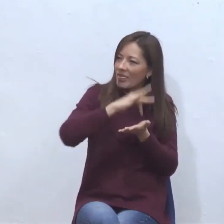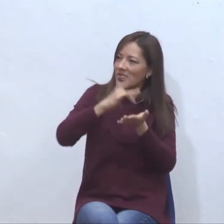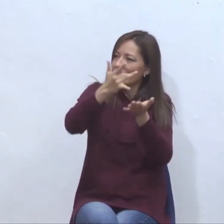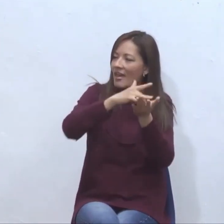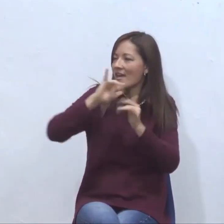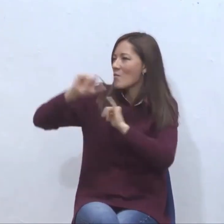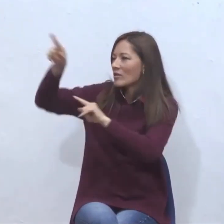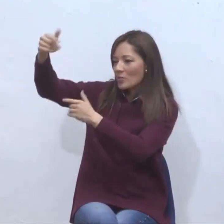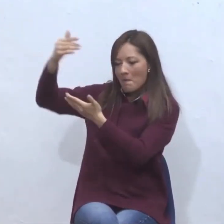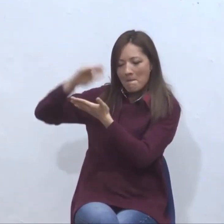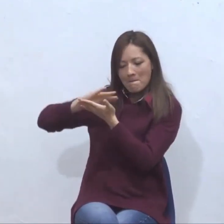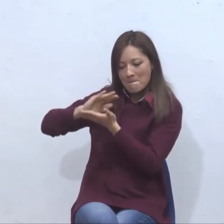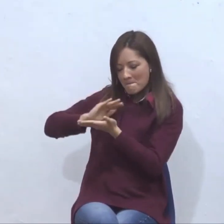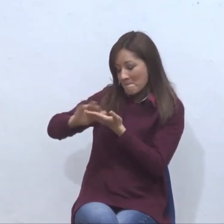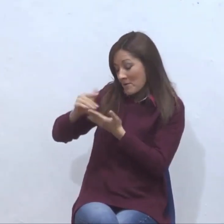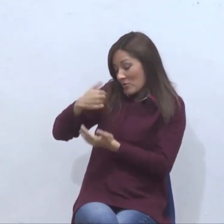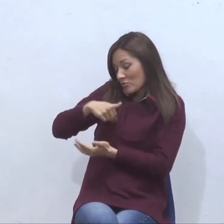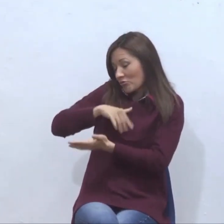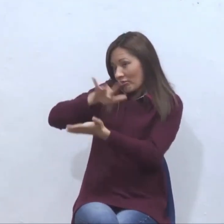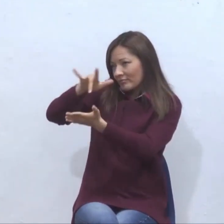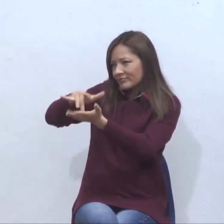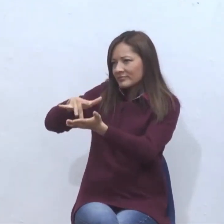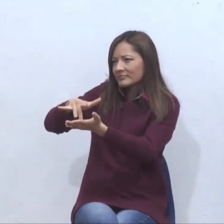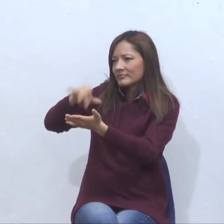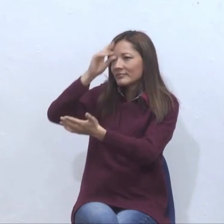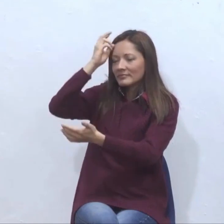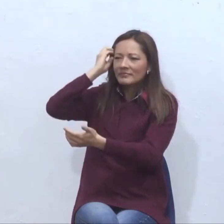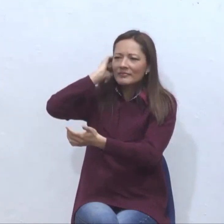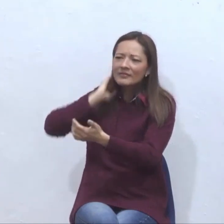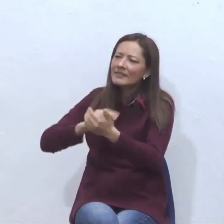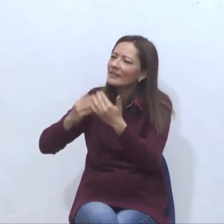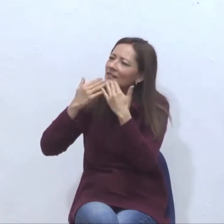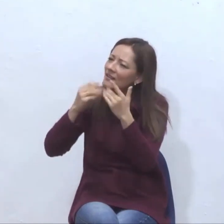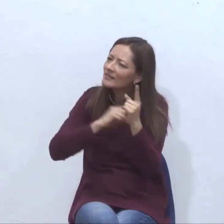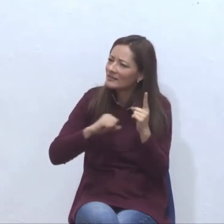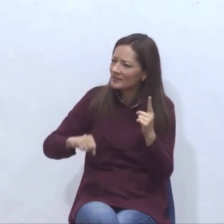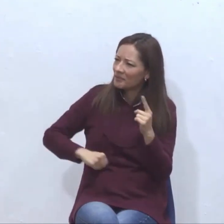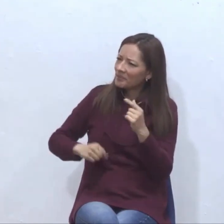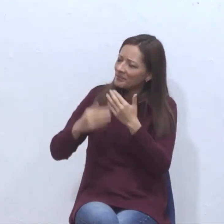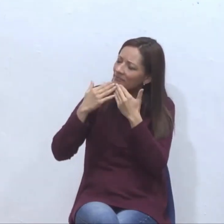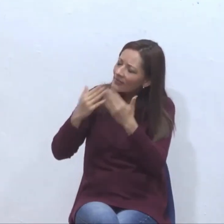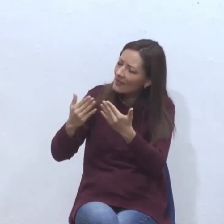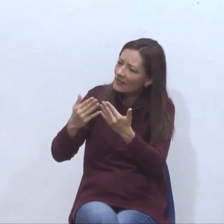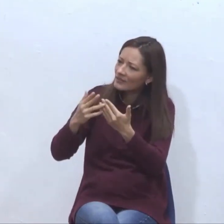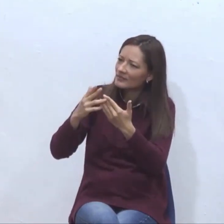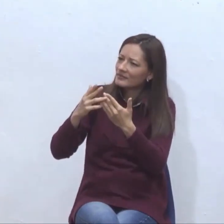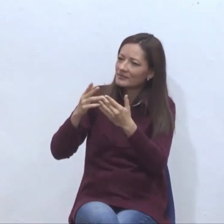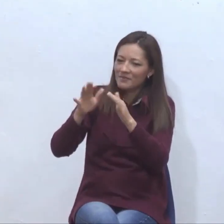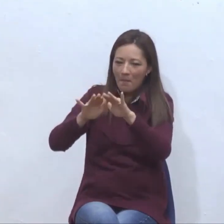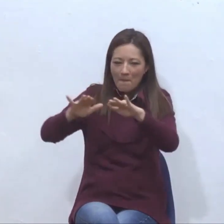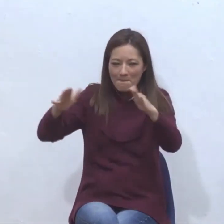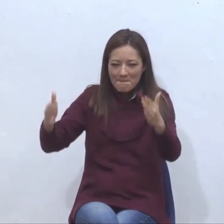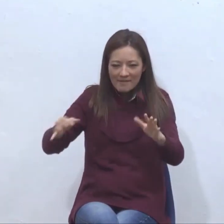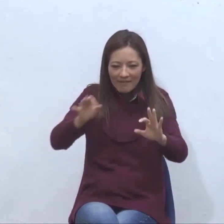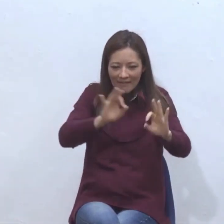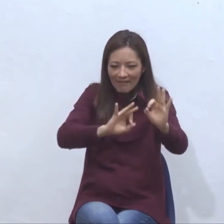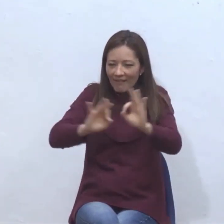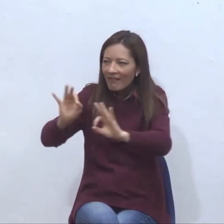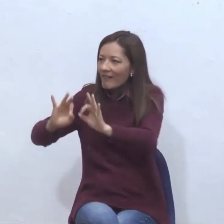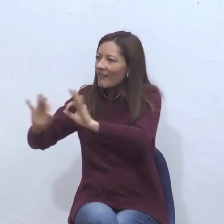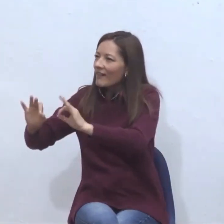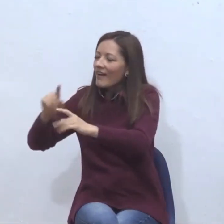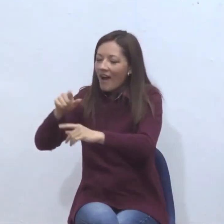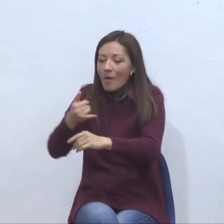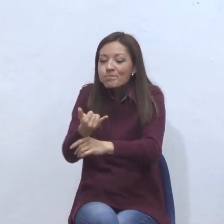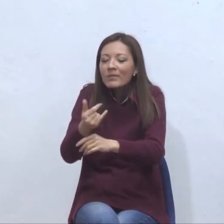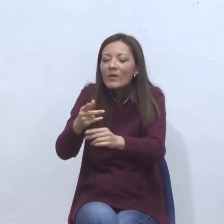como tú nos has perdonado, Padre bueno. Gracias, Señor. Gracias, Señor, por aderezar la mesa. Gracias por haber puesto un